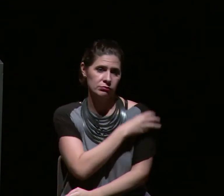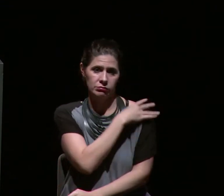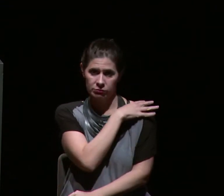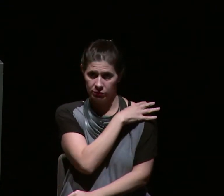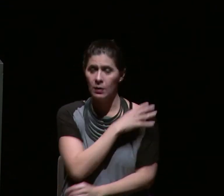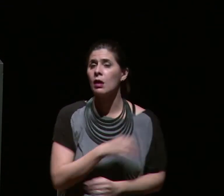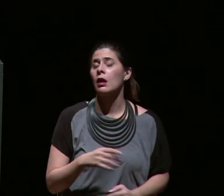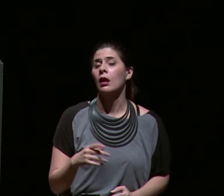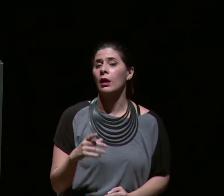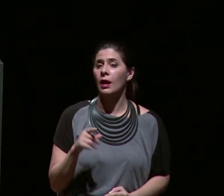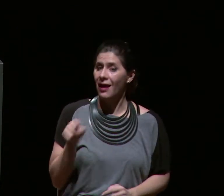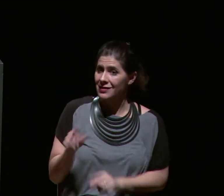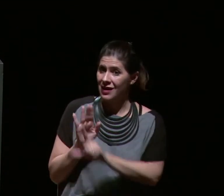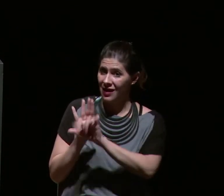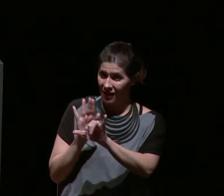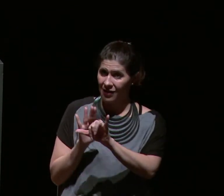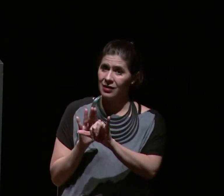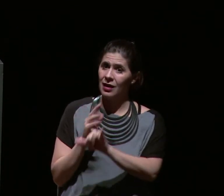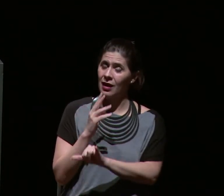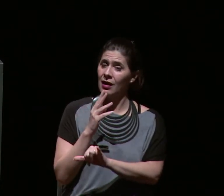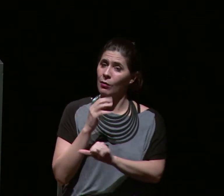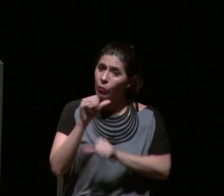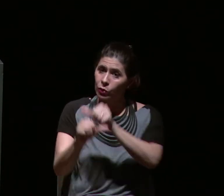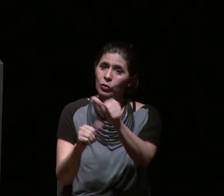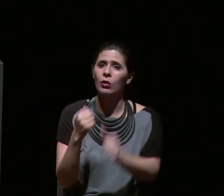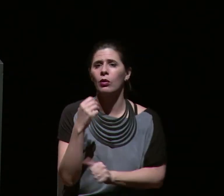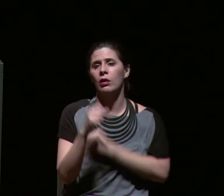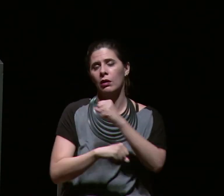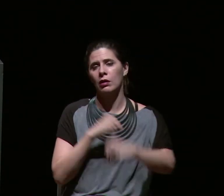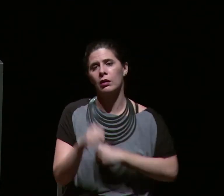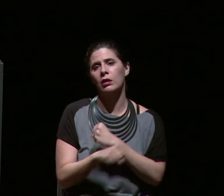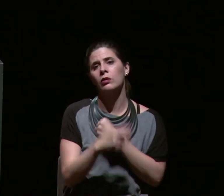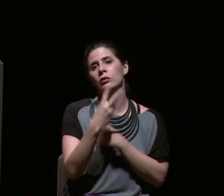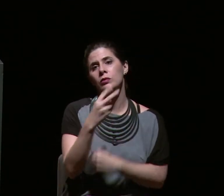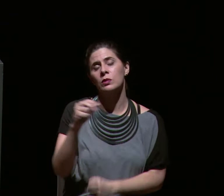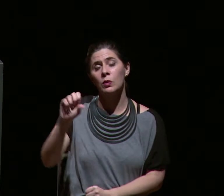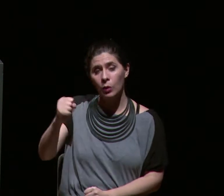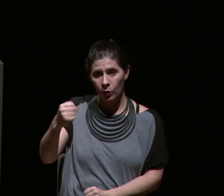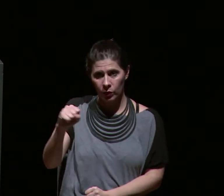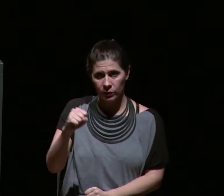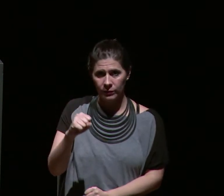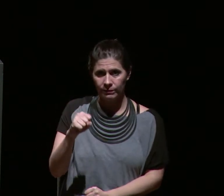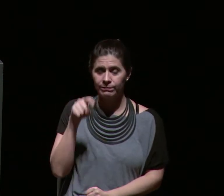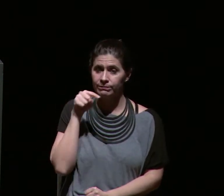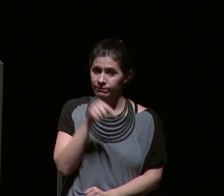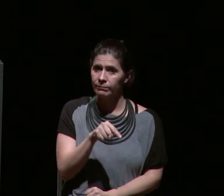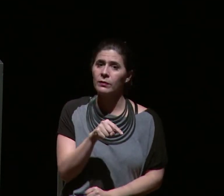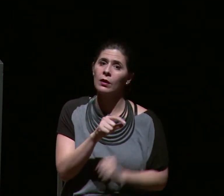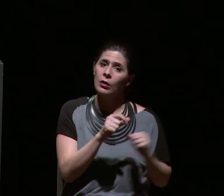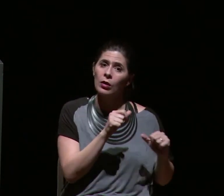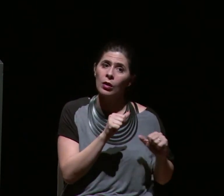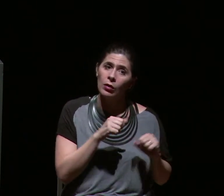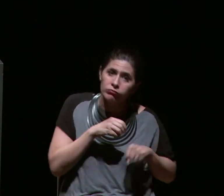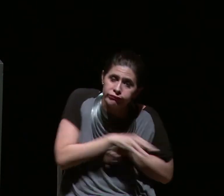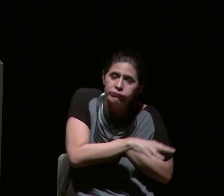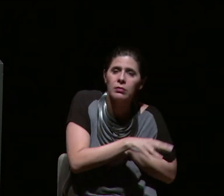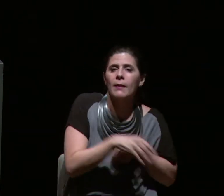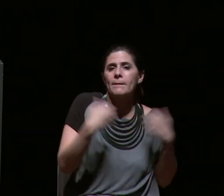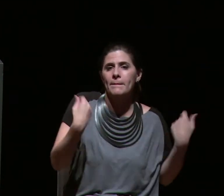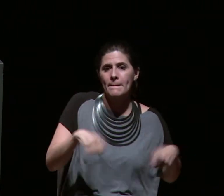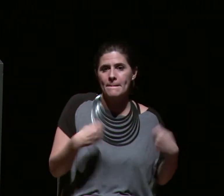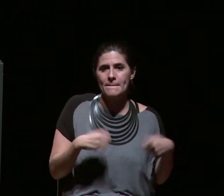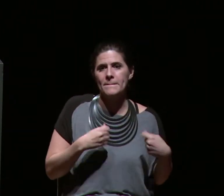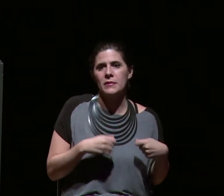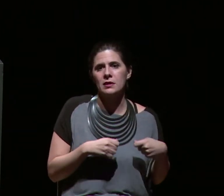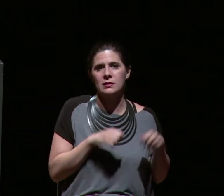alteração, incorporando entre suas obrigatoriedades o ensino de história e cultura indígena. Neste ponto, eu venho salientar minha